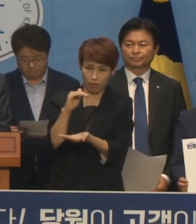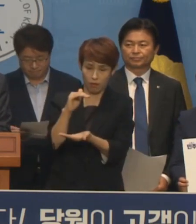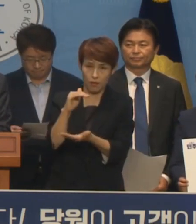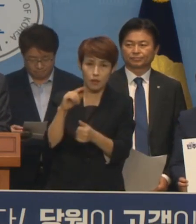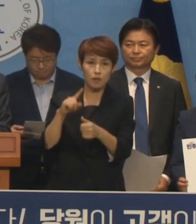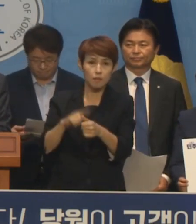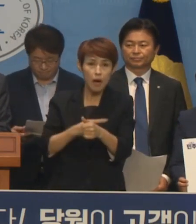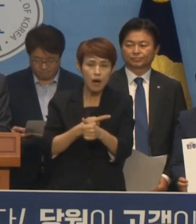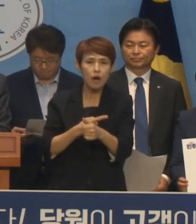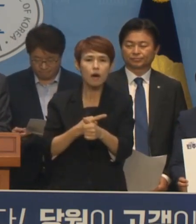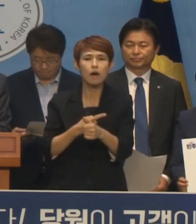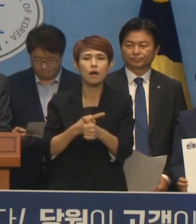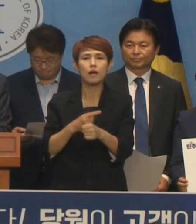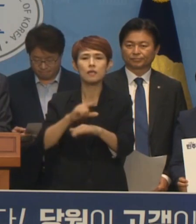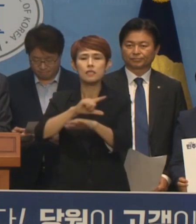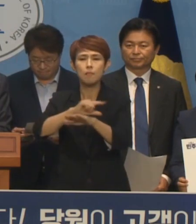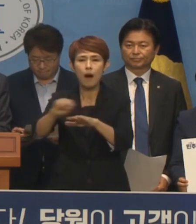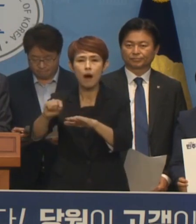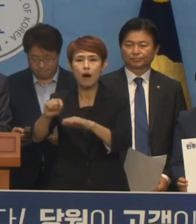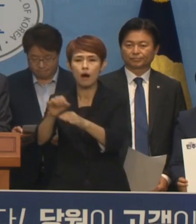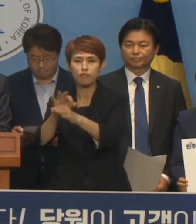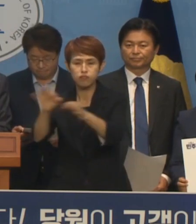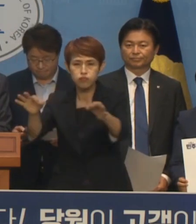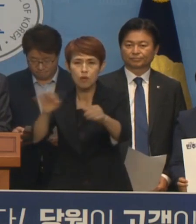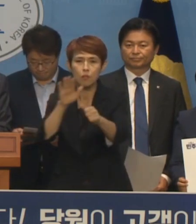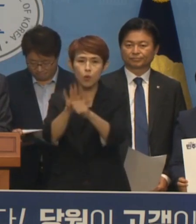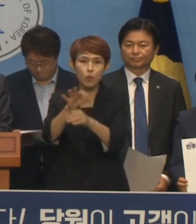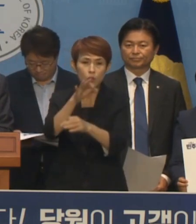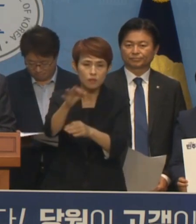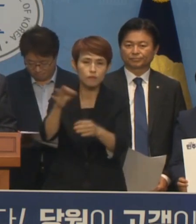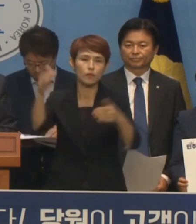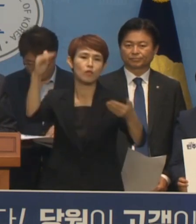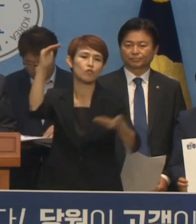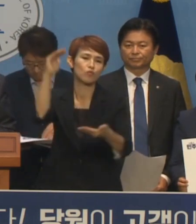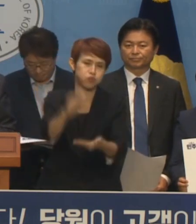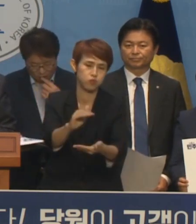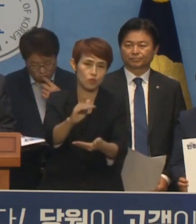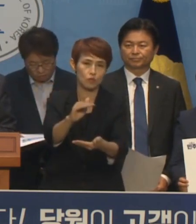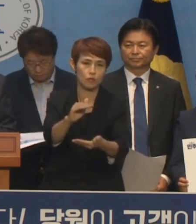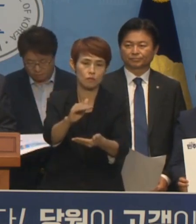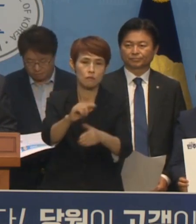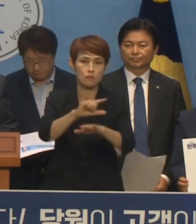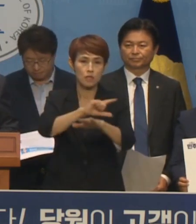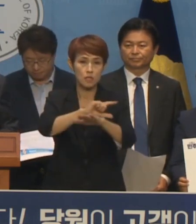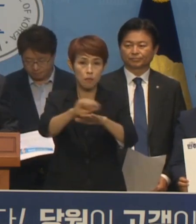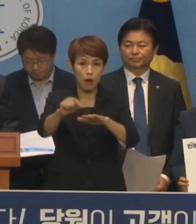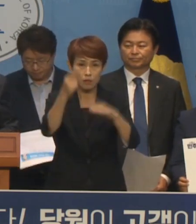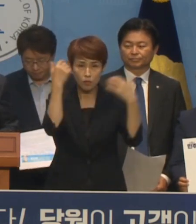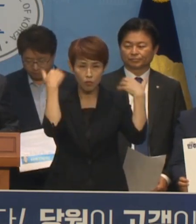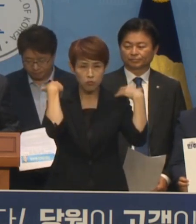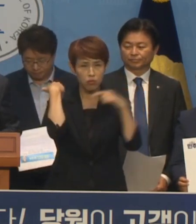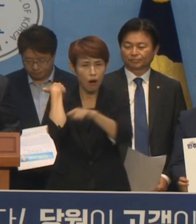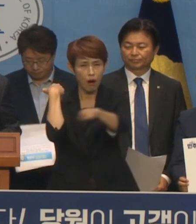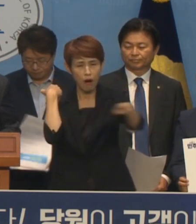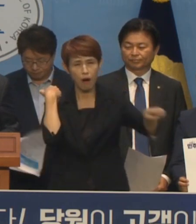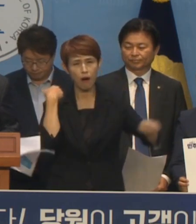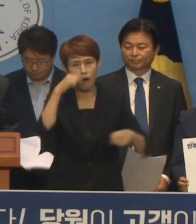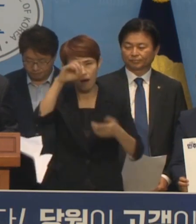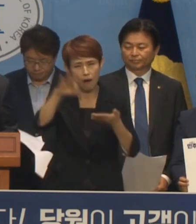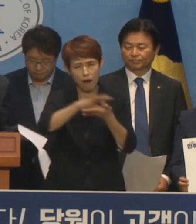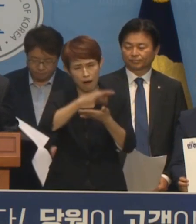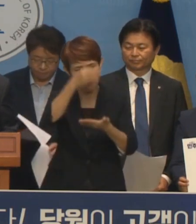재원인 교부세와 각종 보조금을 대폭 줄여 지방정부 살림살이가 최악입니다.